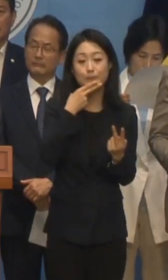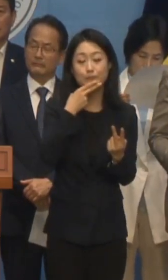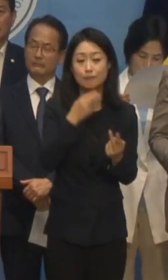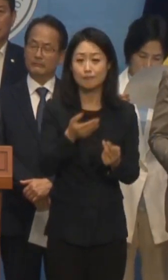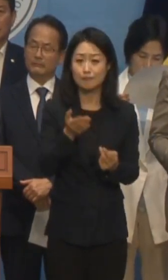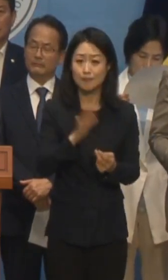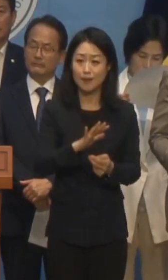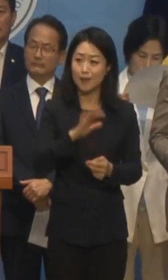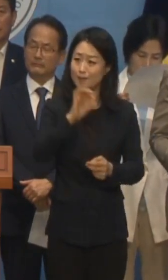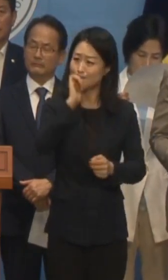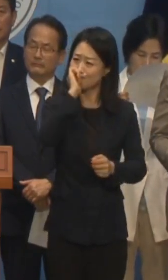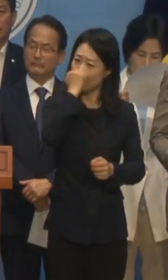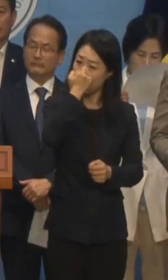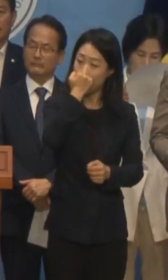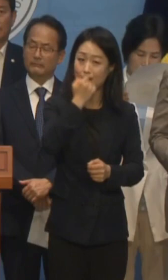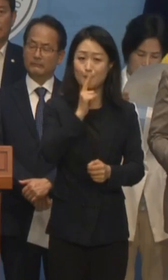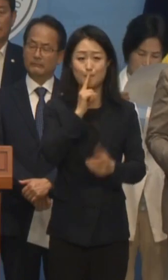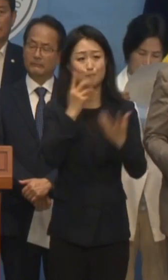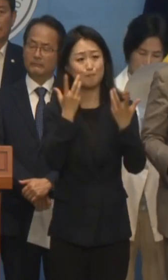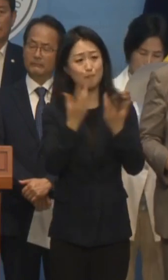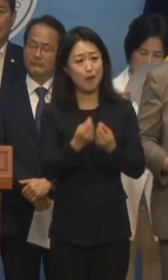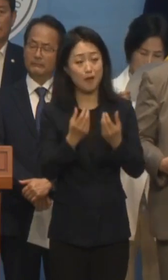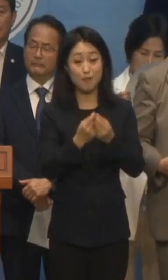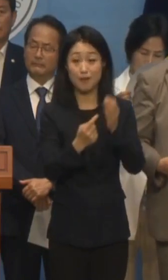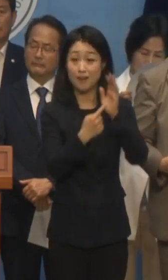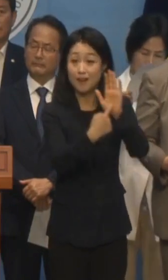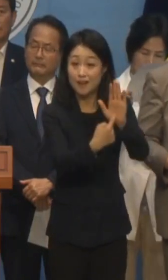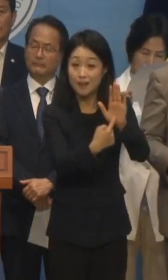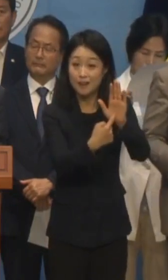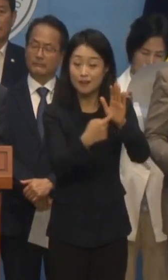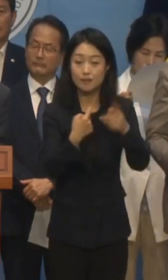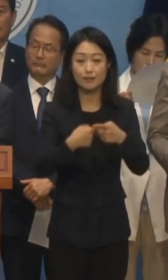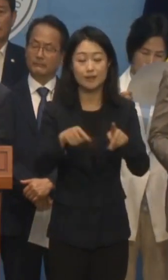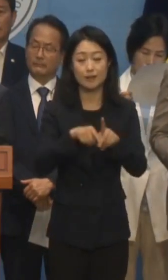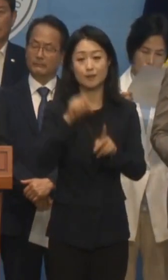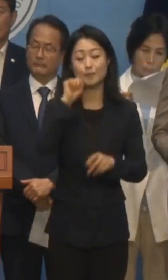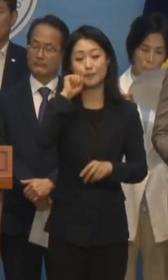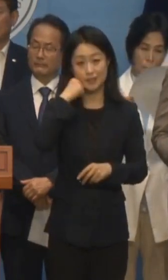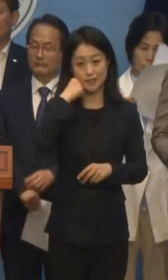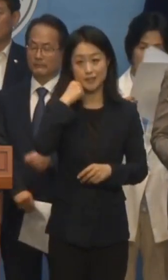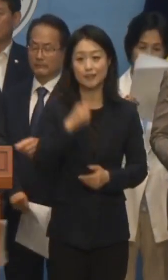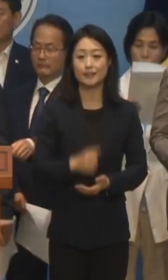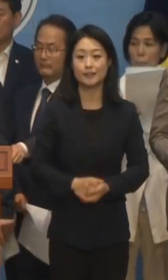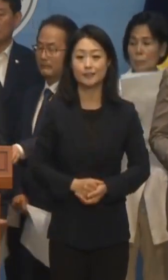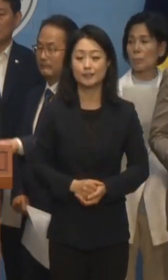저런 뻔뻔한 변명을 할 수 있는지 도무지 이해할 수가 없습니다.